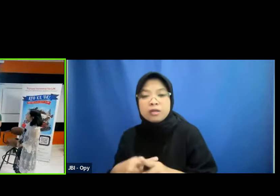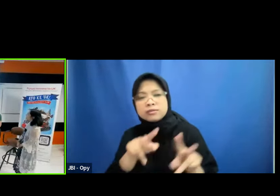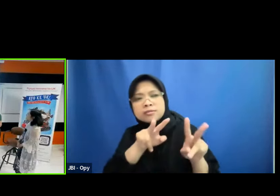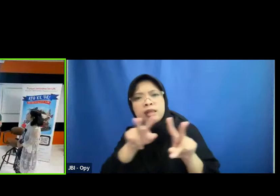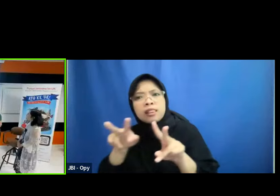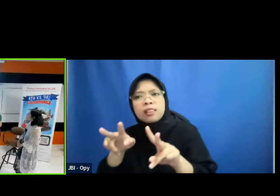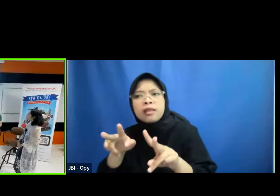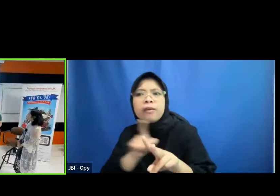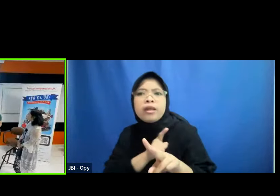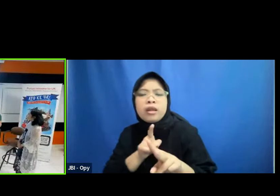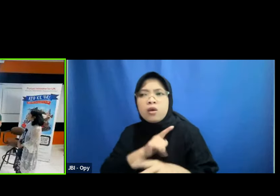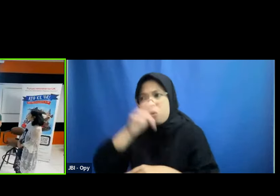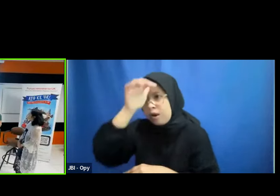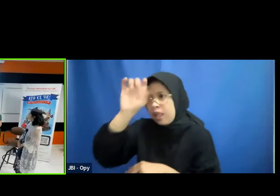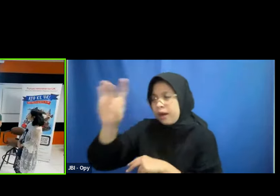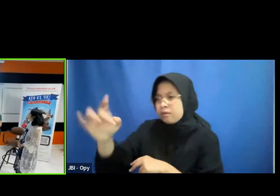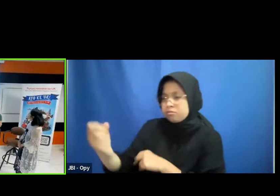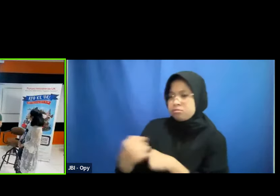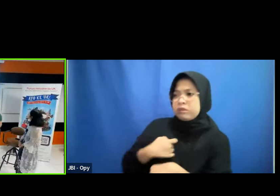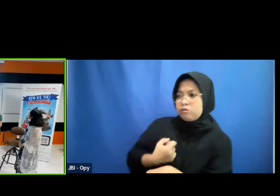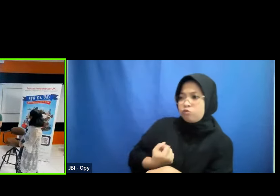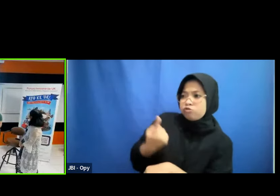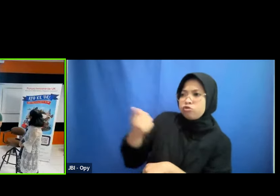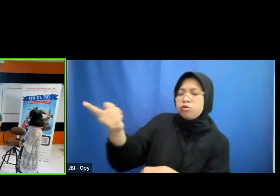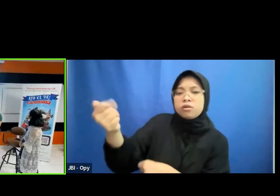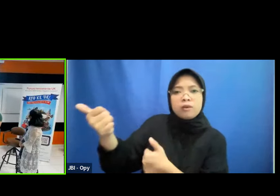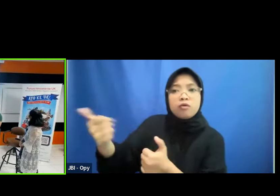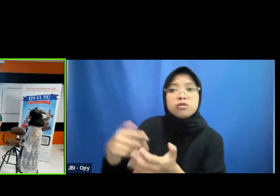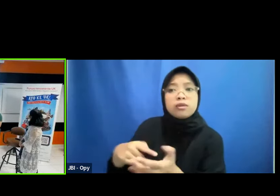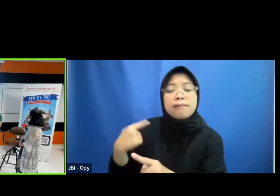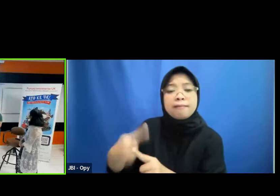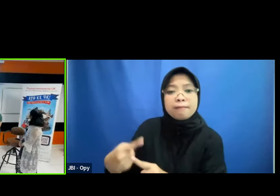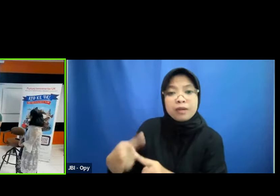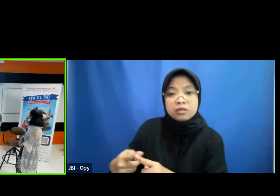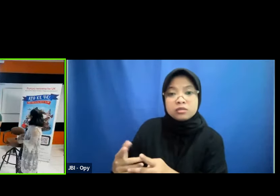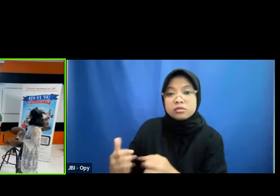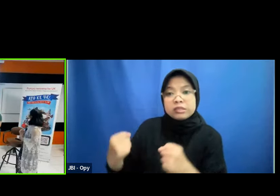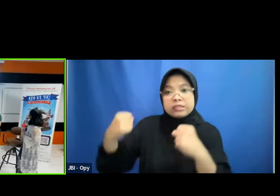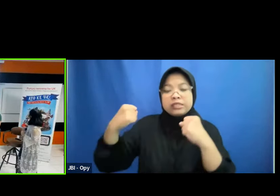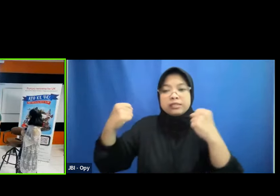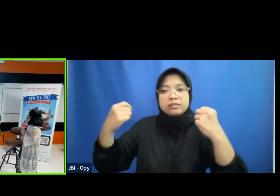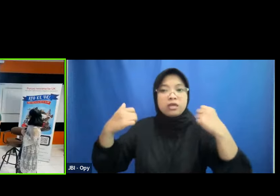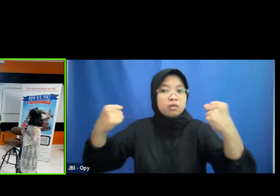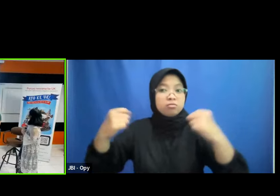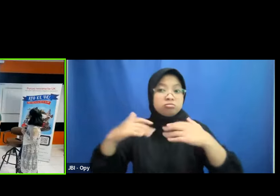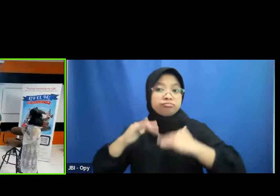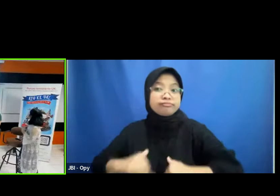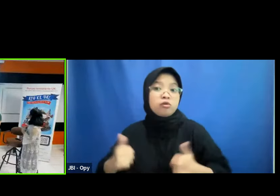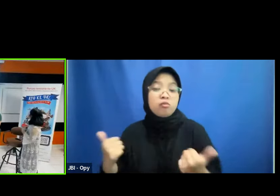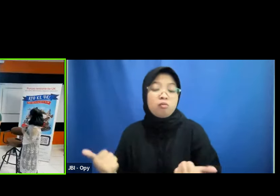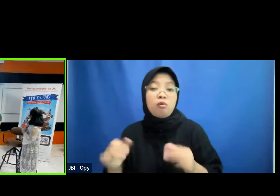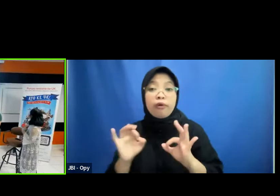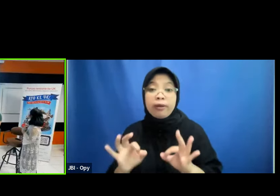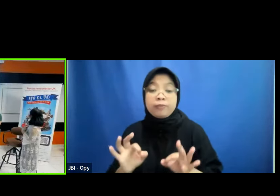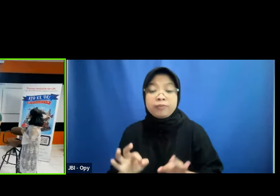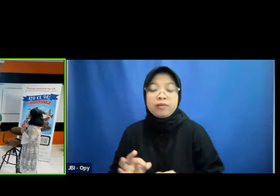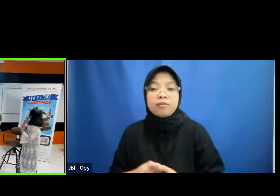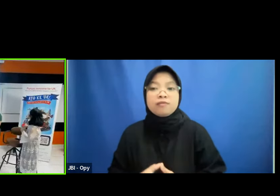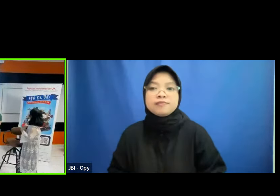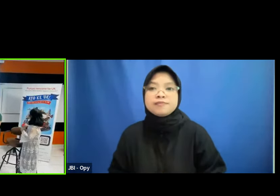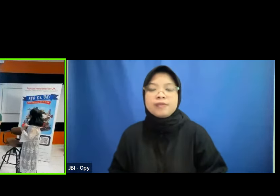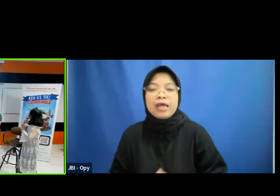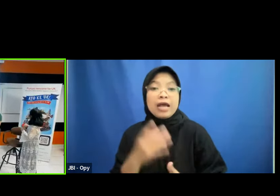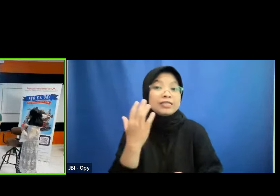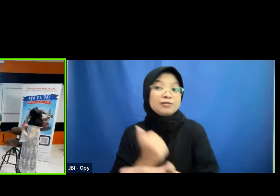diriku yang menonjol dari orang lain terus e motivasiku untuk study di UK gitu aja sih cukup simpel dan untuk sebenarnya